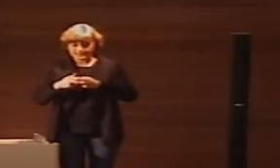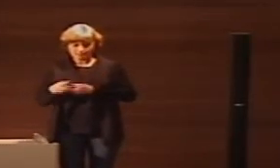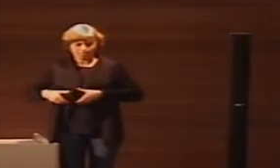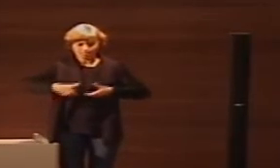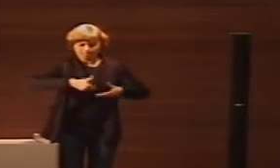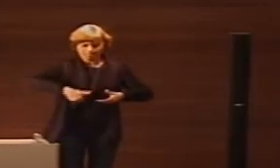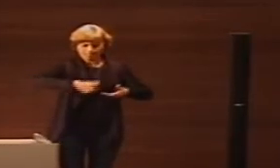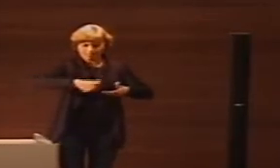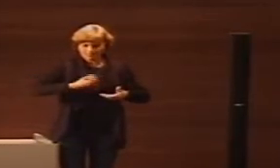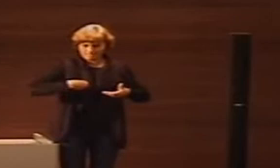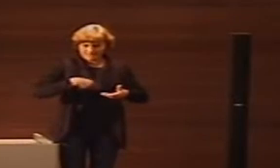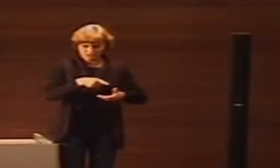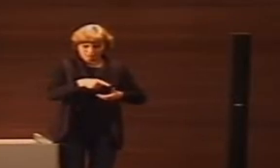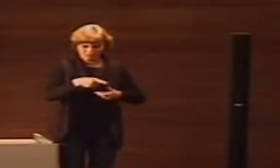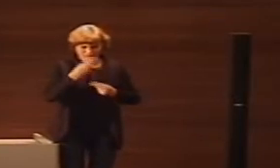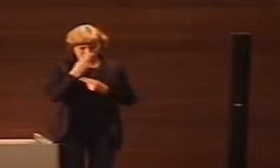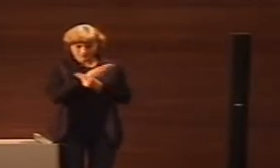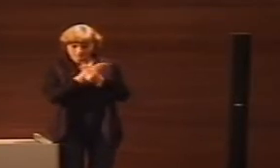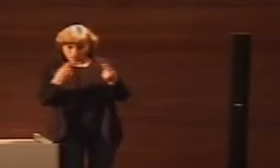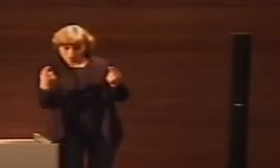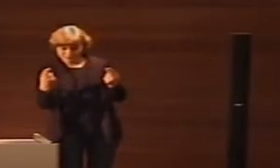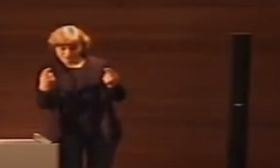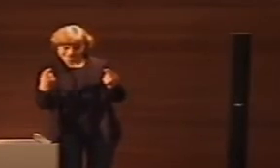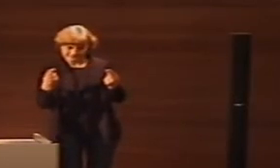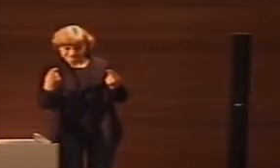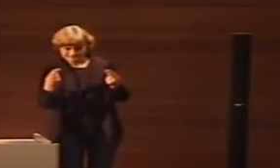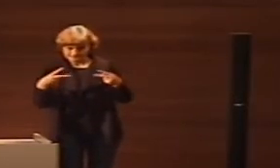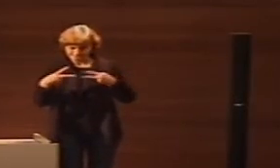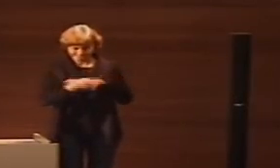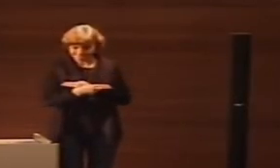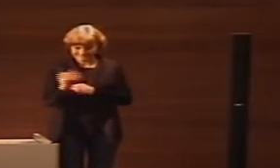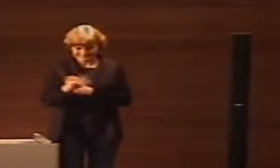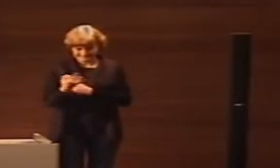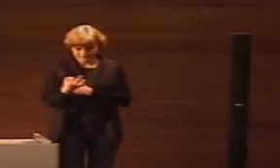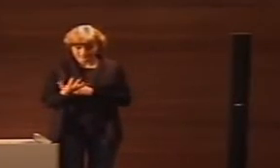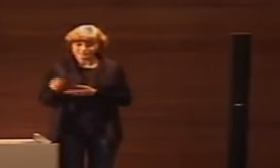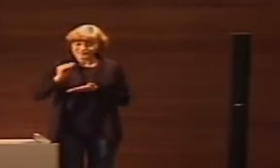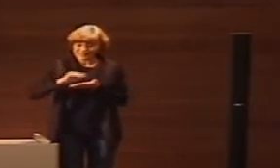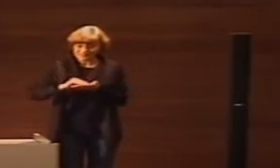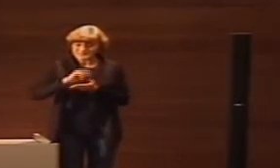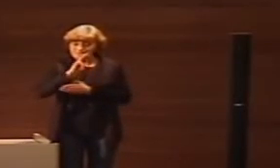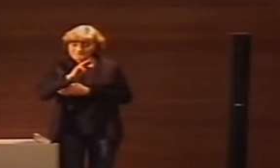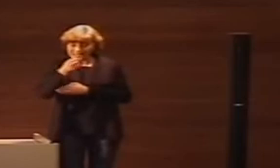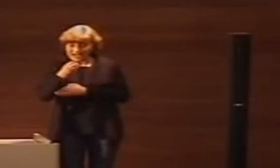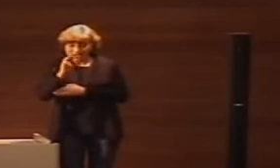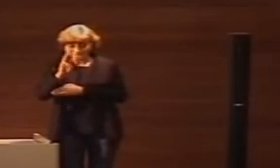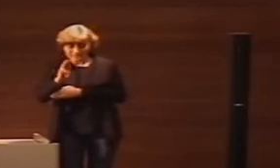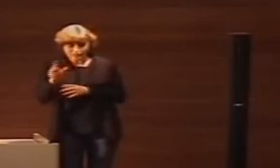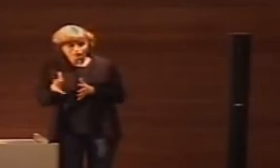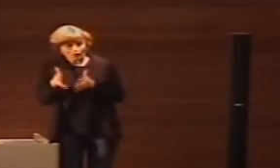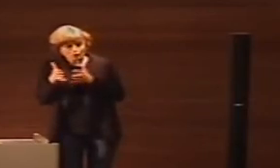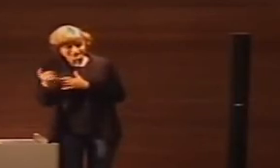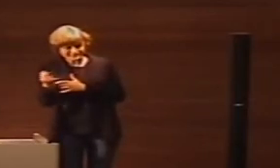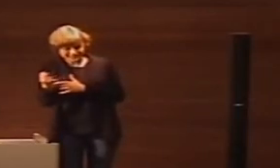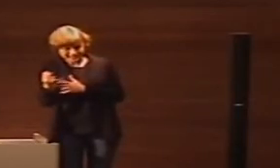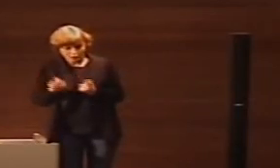construcción, etcétera. Pero qué duda cabe que también el puerta a puerta origina lo que se llama turismo de residuos, es decir, tránsito ilegal